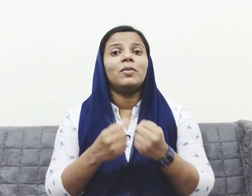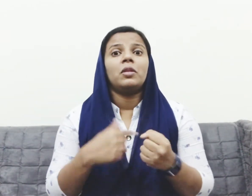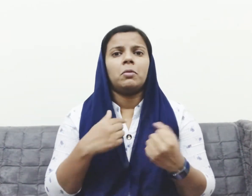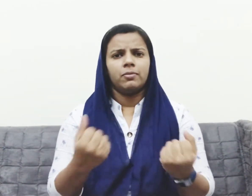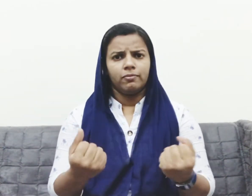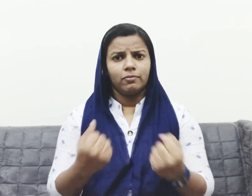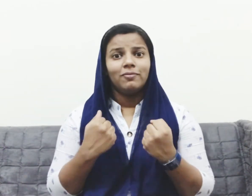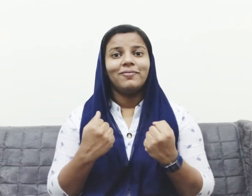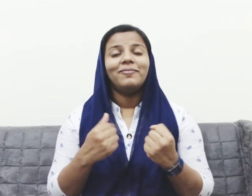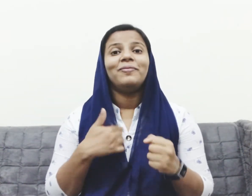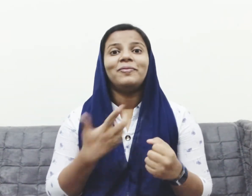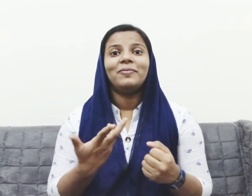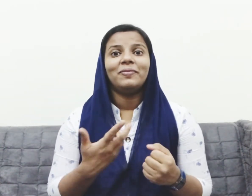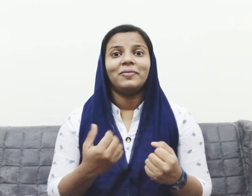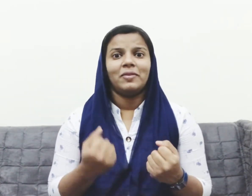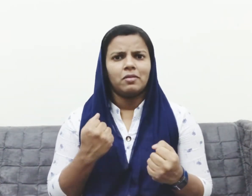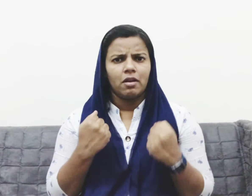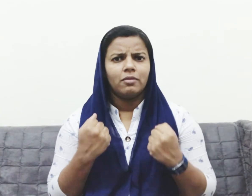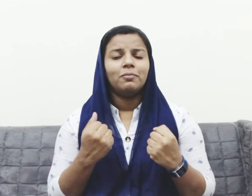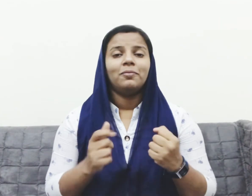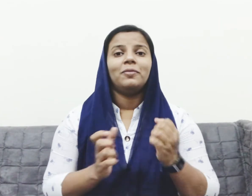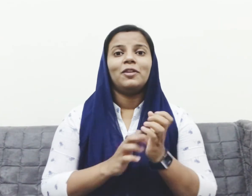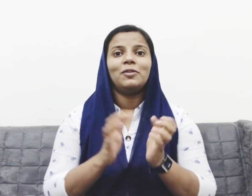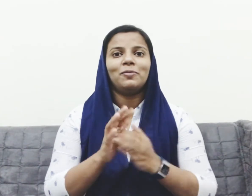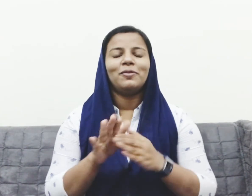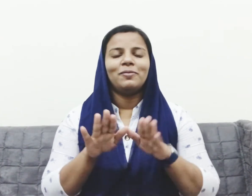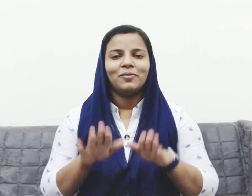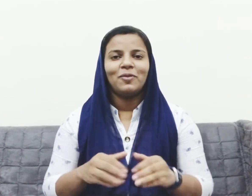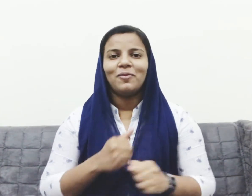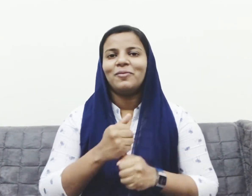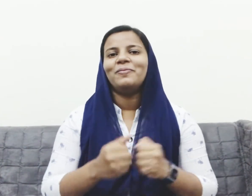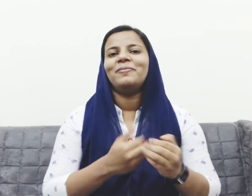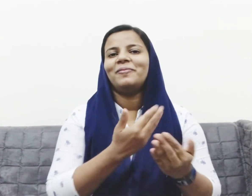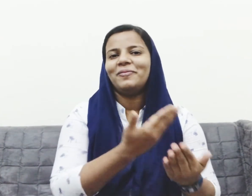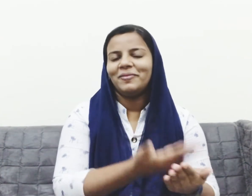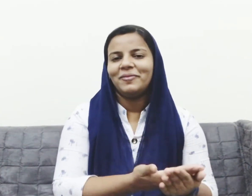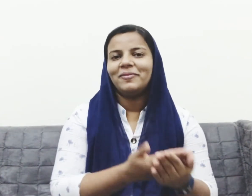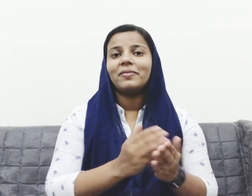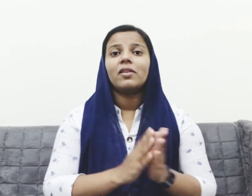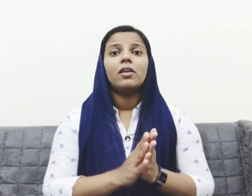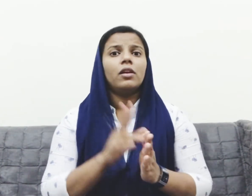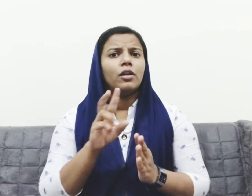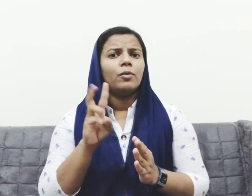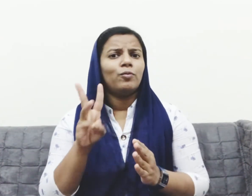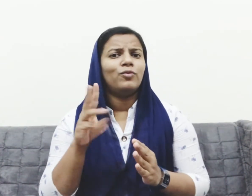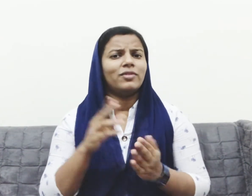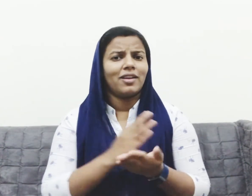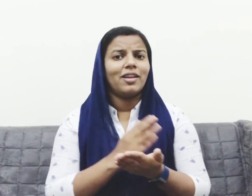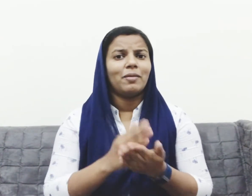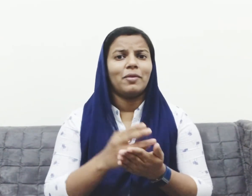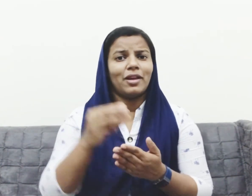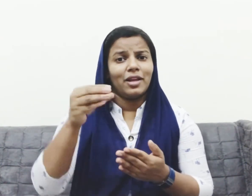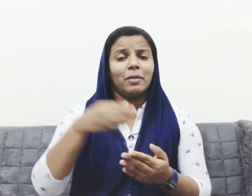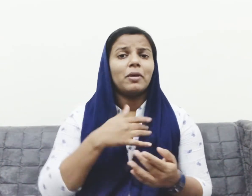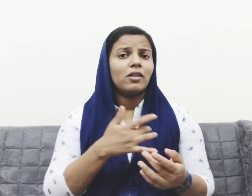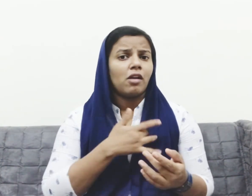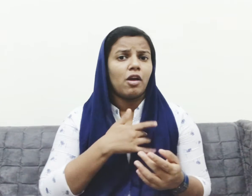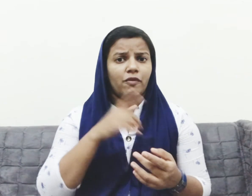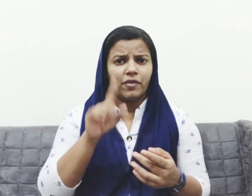നാം അതിധൈര്യത്തോടെ, അല്ലെങ്കിൽ ധൈര്യത്തോടെ കൃപാസനത്തിനടുത്ത് ചെല്ലുക. നമ്മൻ ഇവിടെ പറയുന്ന രണ്ടു മൂന്ന് കാര്യങ്ങളുണ്ട്. ഒന്ന്, കരുണ ലഭിക്കണം.